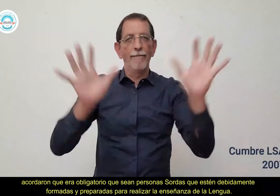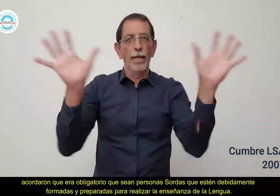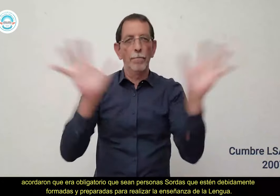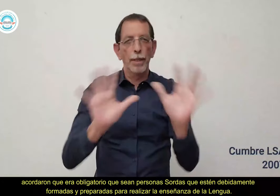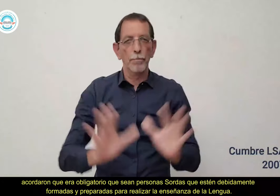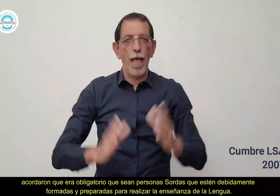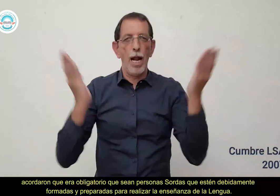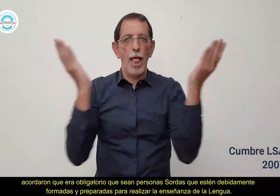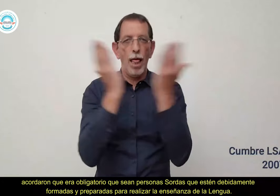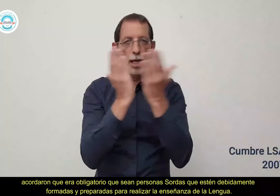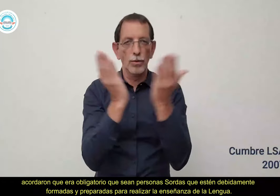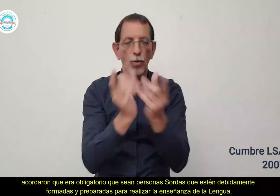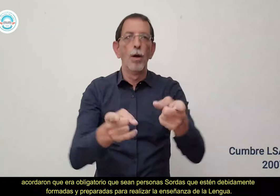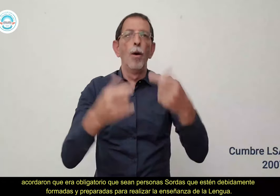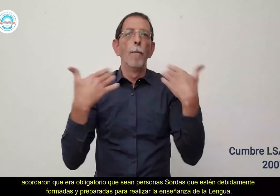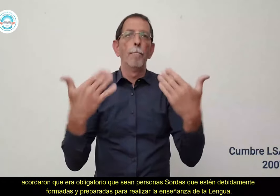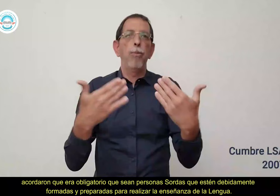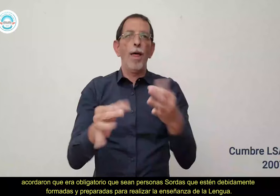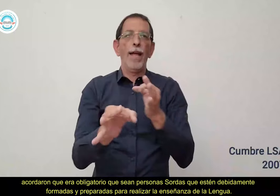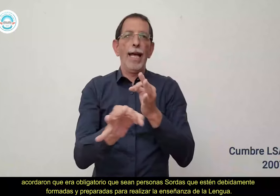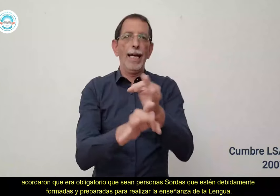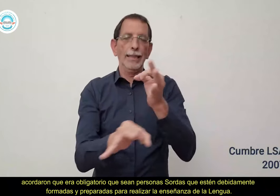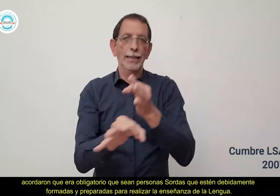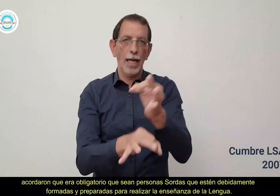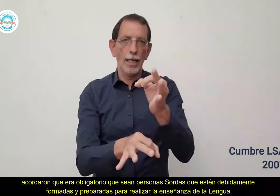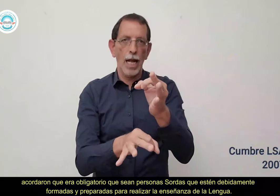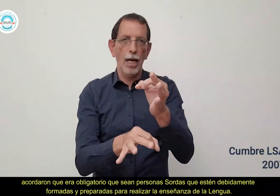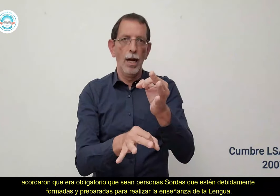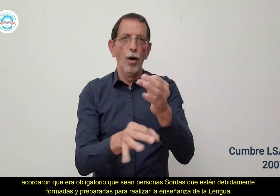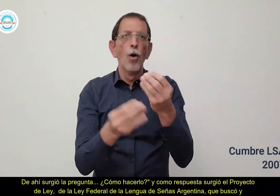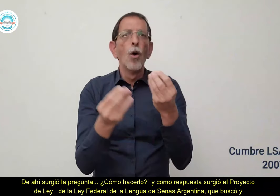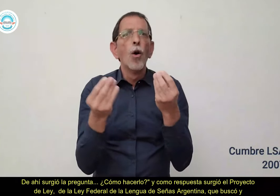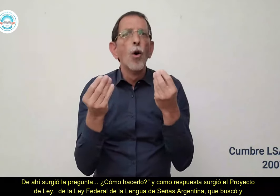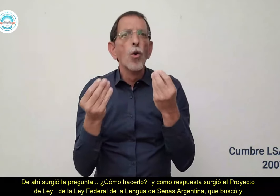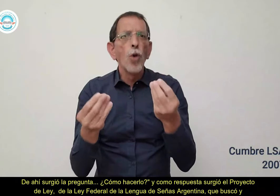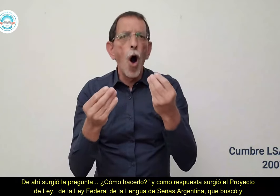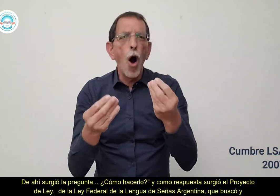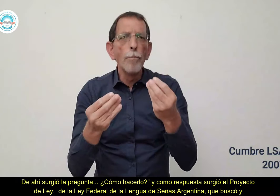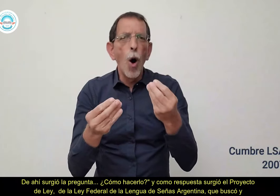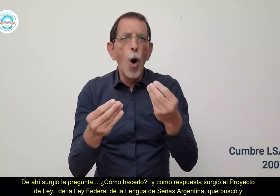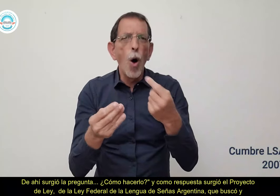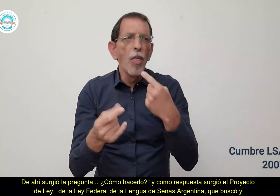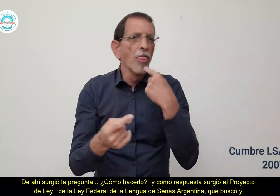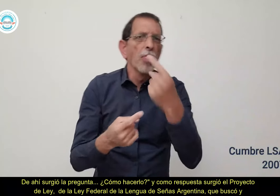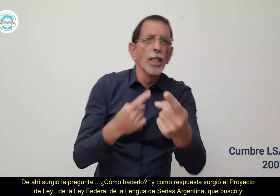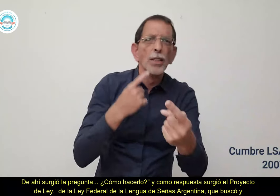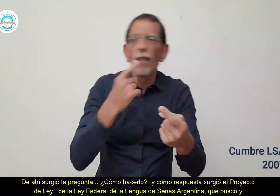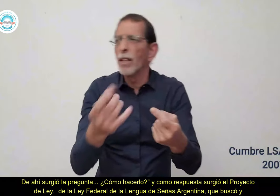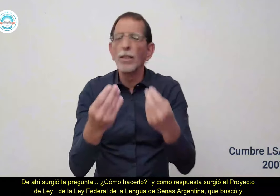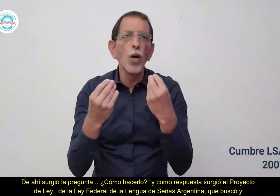debidamente formadas y preparadas para realizar la enseñanza de la lengua. De ahí surgió la pregunta, ¿cómo